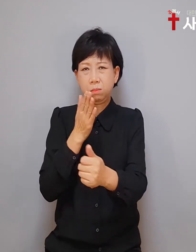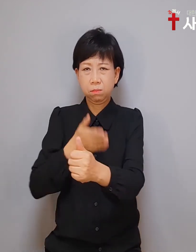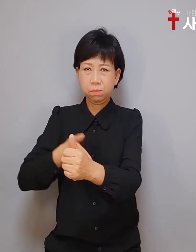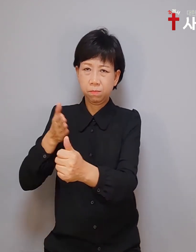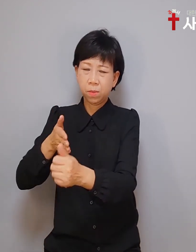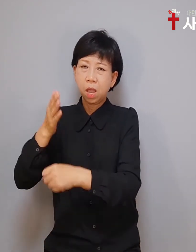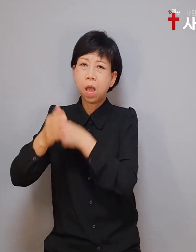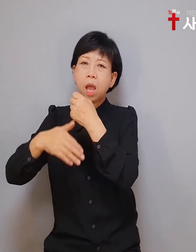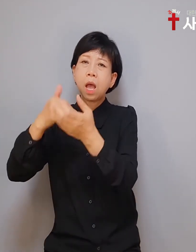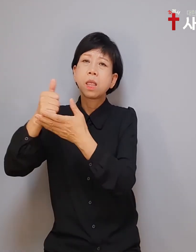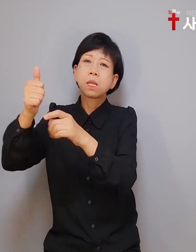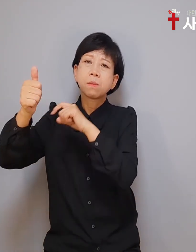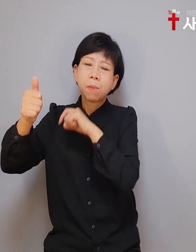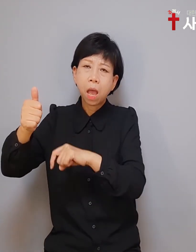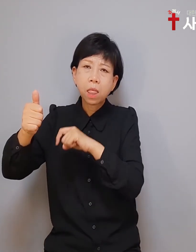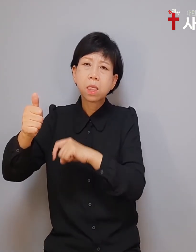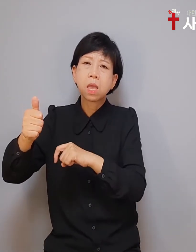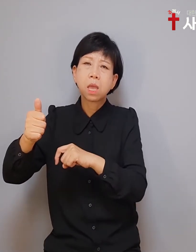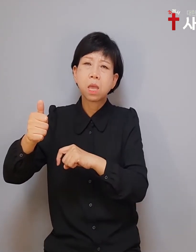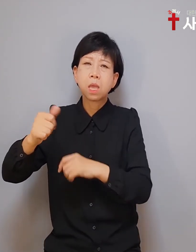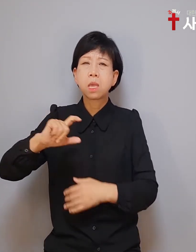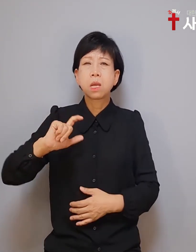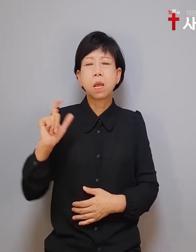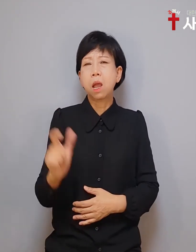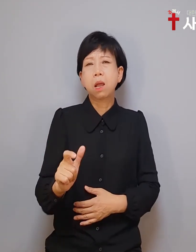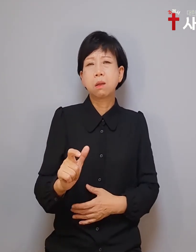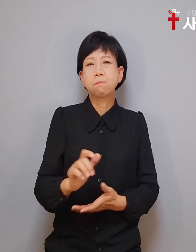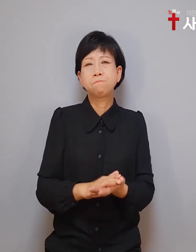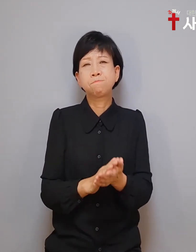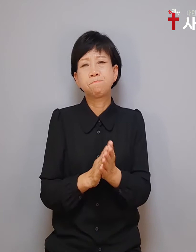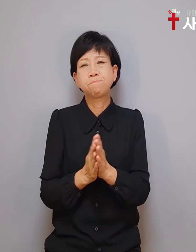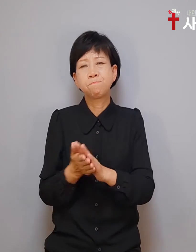더 강해지면요, 하나님의 나라를 위해서 더